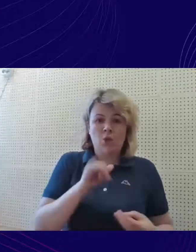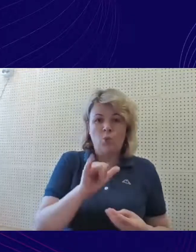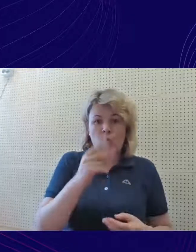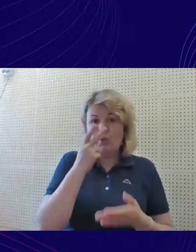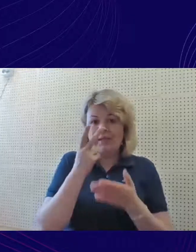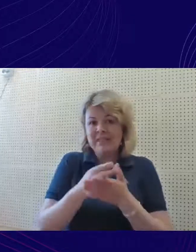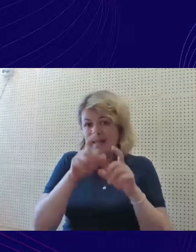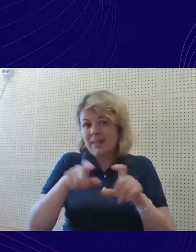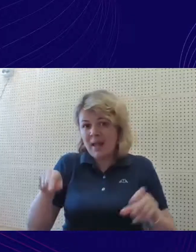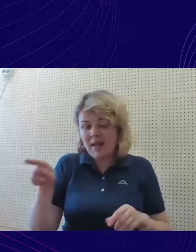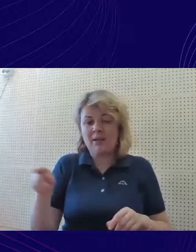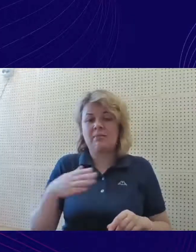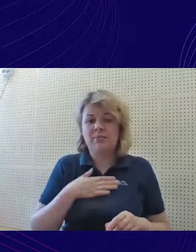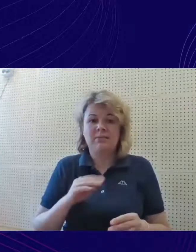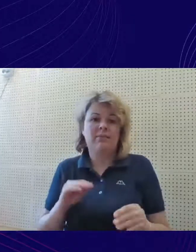мы придаем